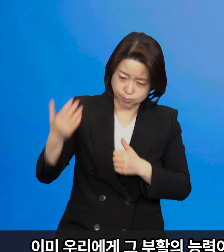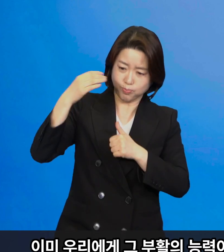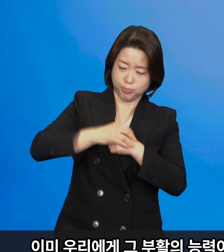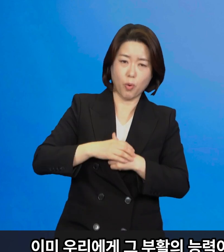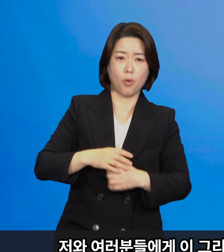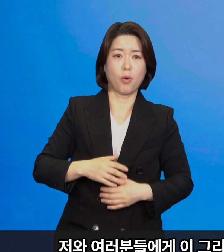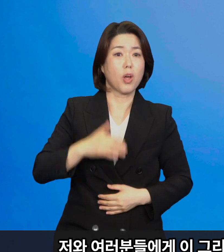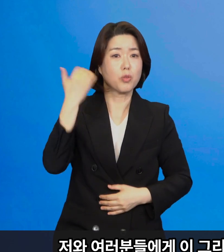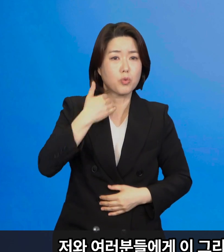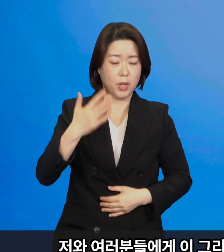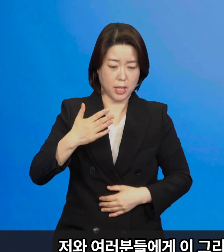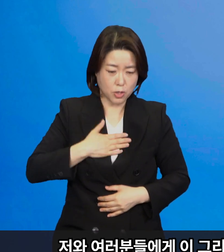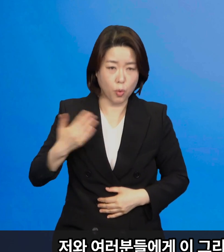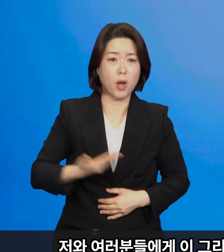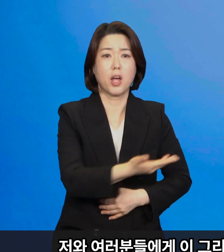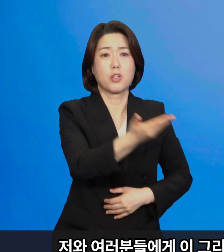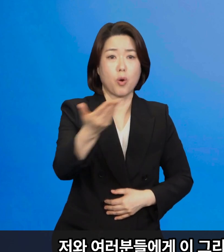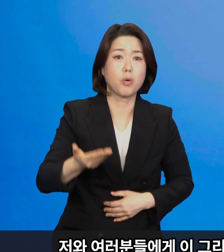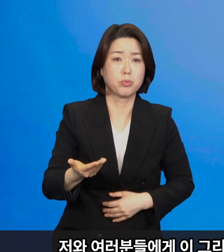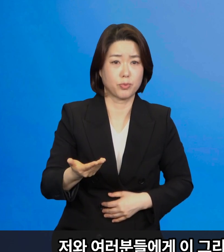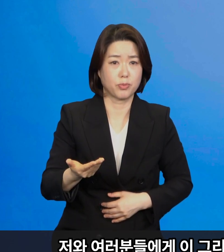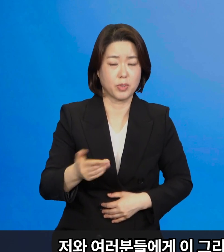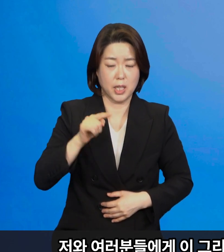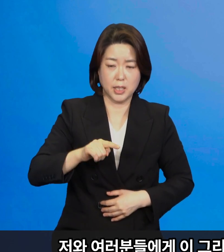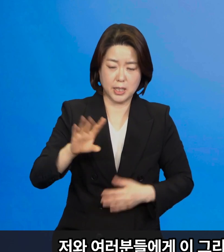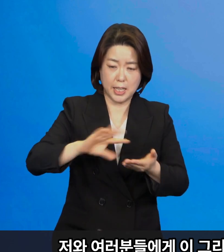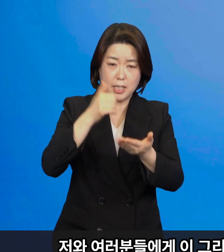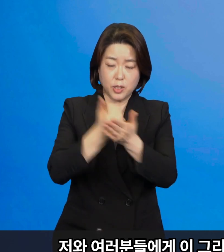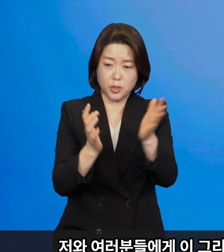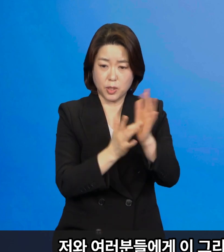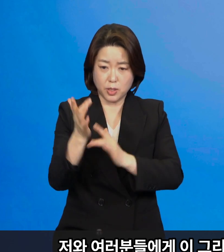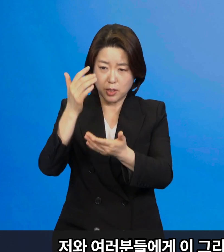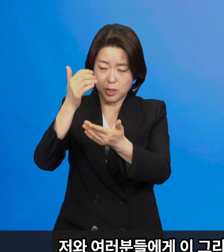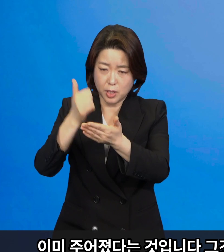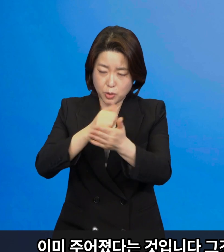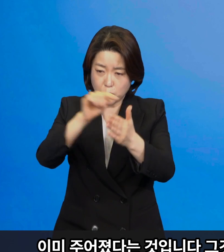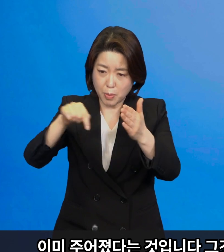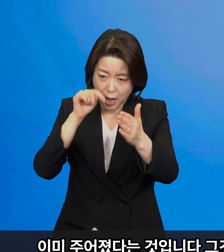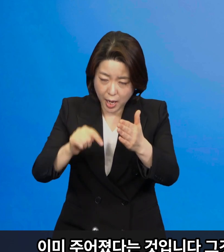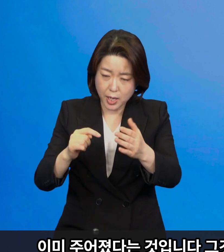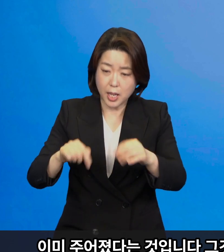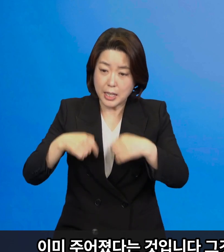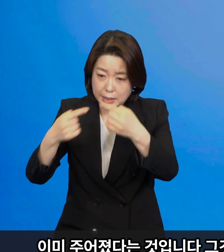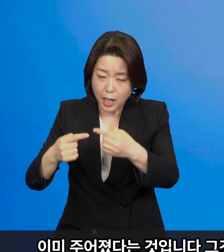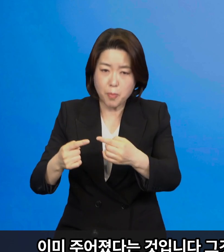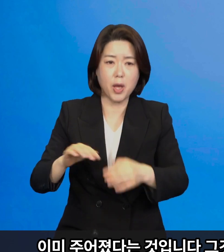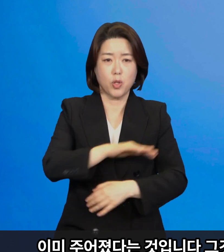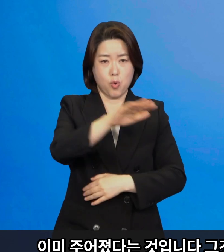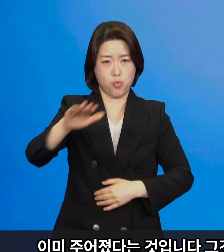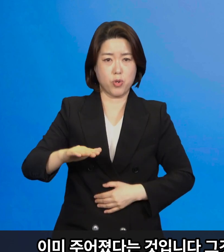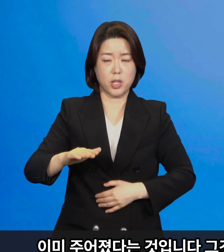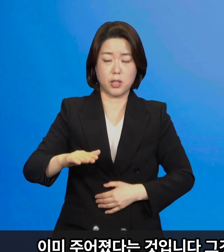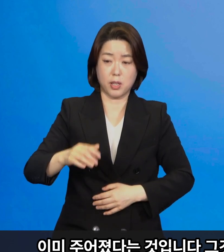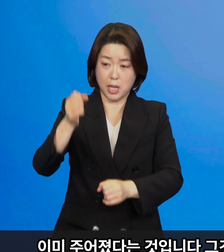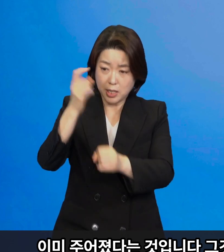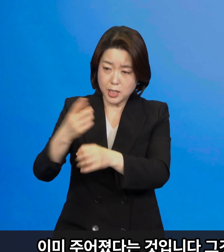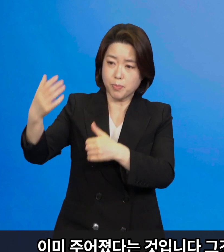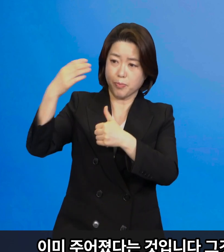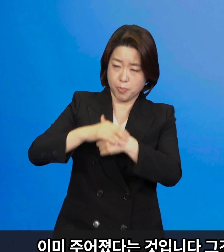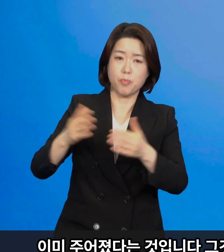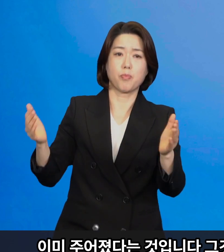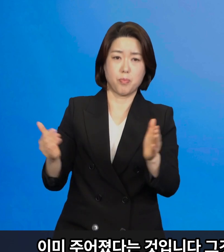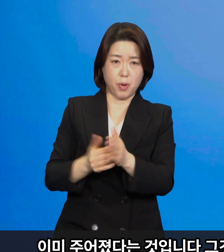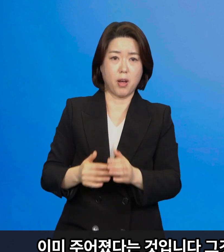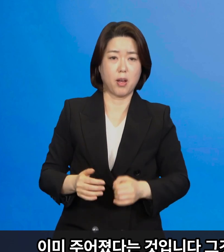것입니다. 누구에게? 저와 여러분들에게, 이 그리스도 예수 안에 있는 이들에게 이미 주어졌다는 것입니다. 그것을